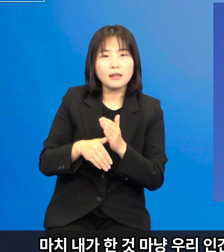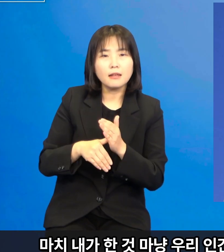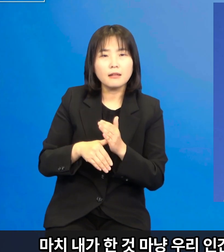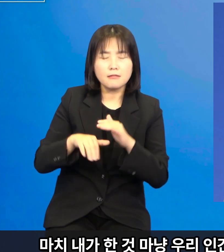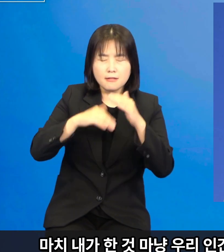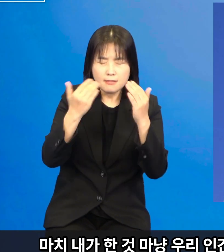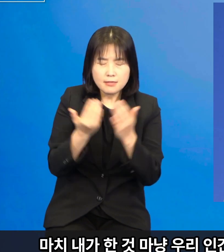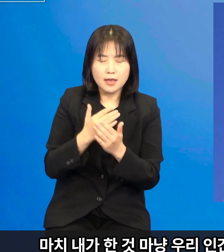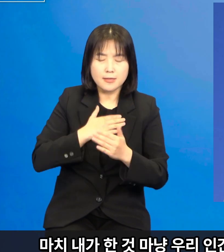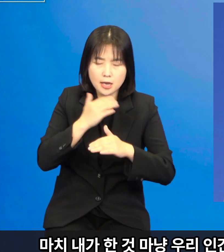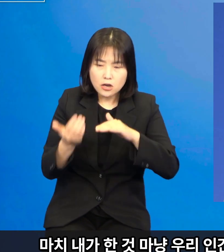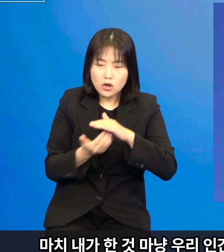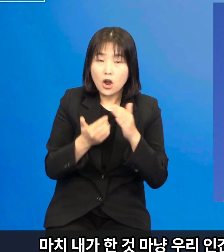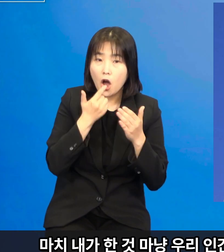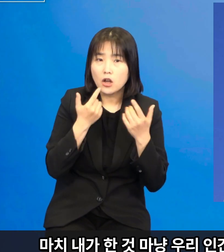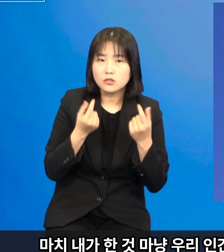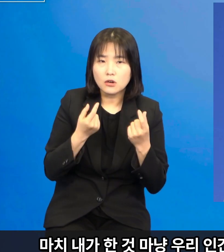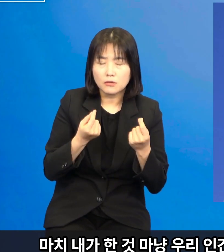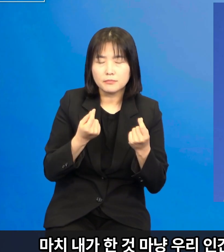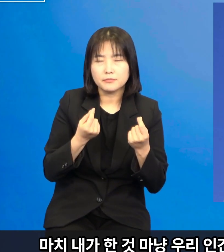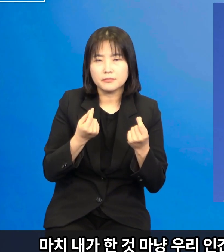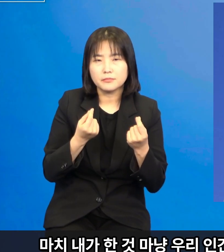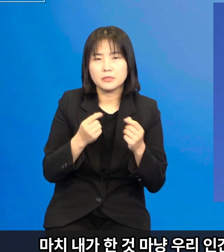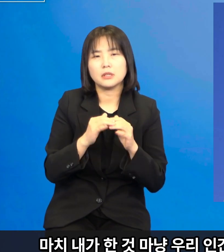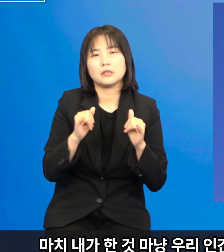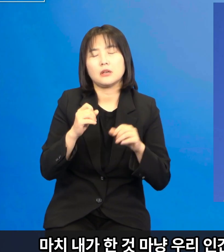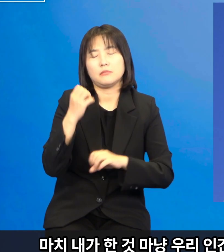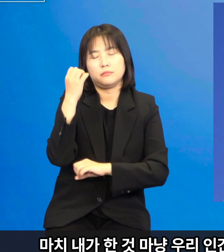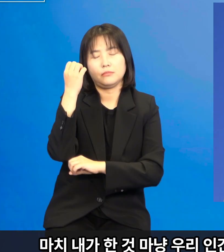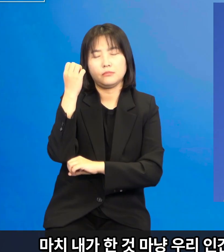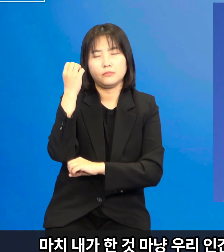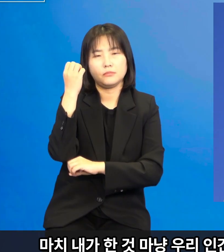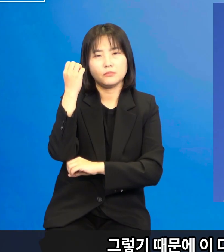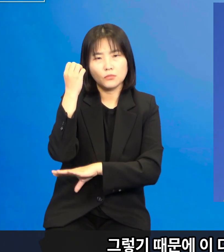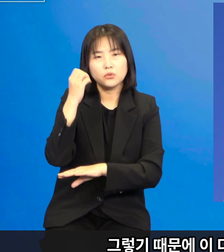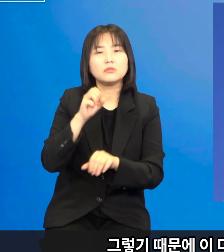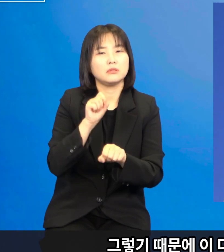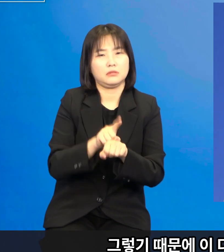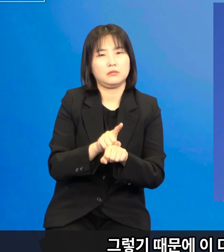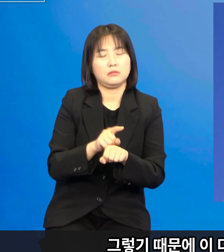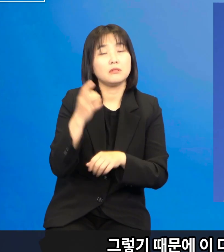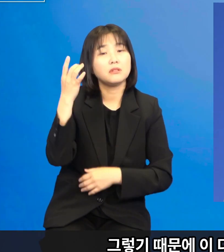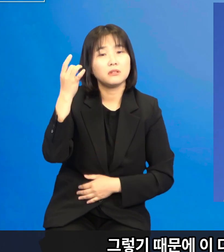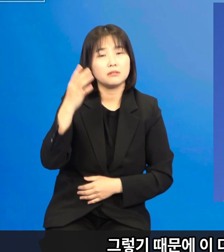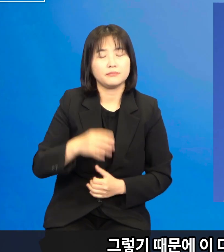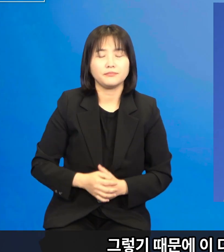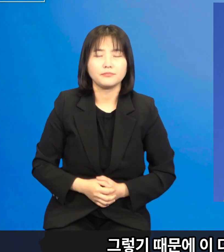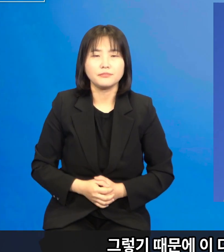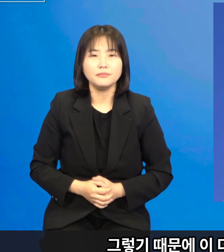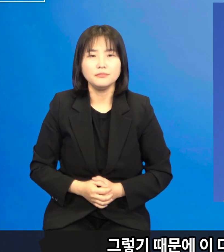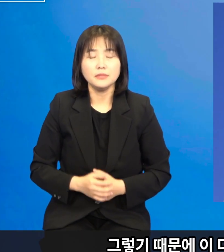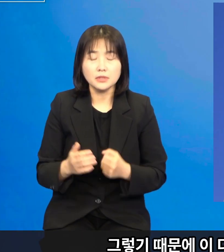한 것 마냥 우리 인간의 본성이 그렇게 되어 있어요. 그렇기 때문에 이 다윗이